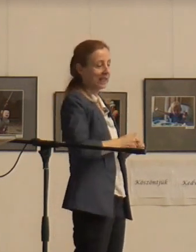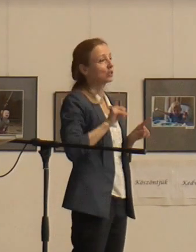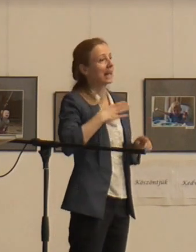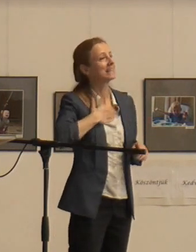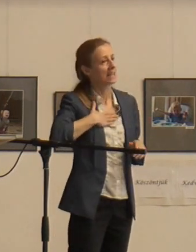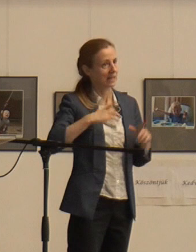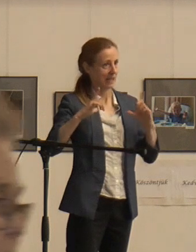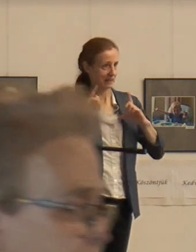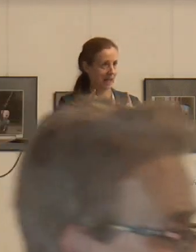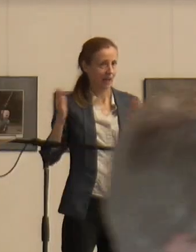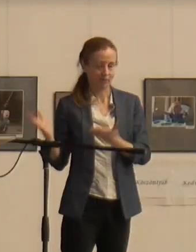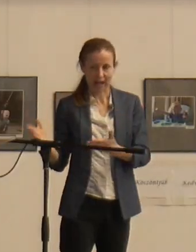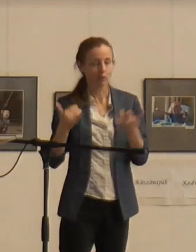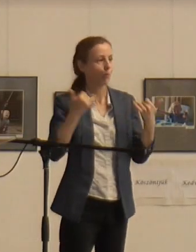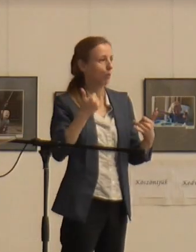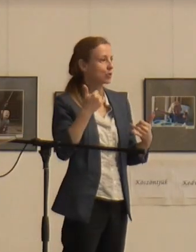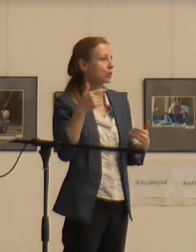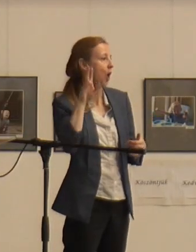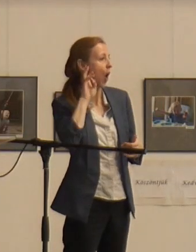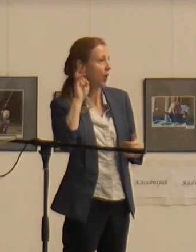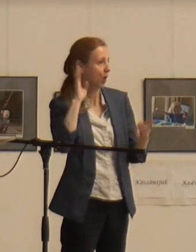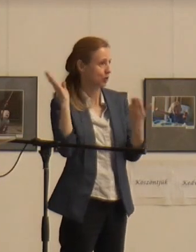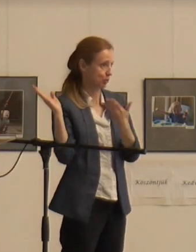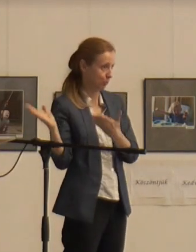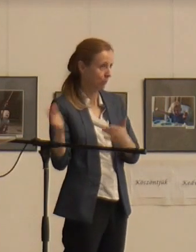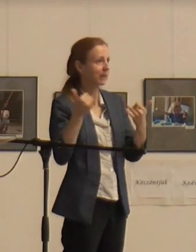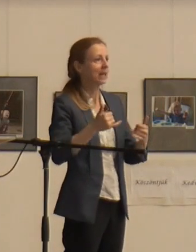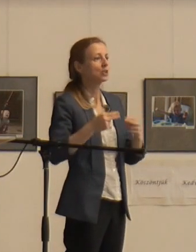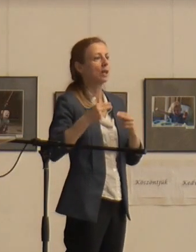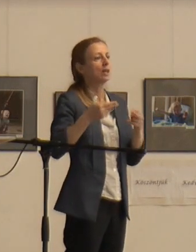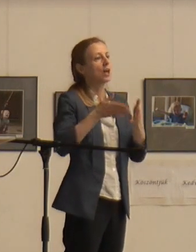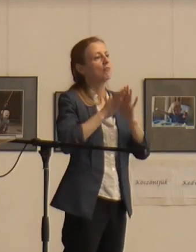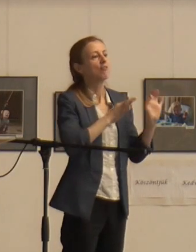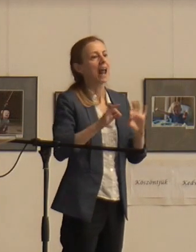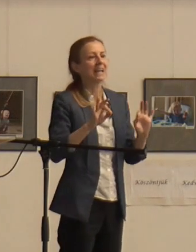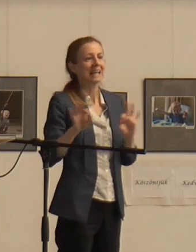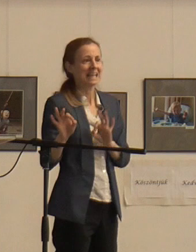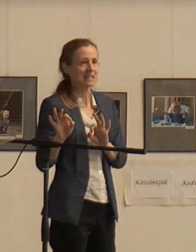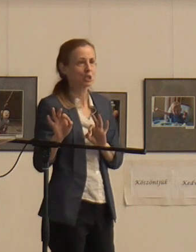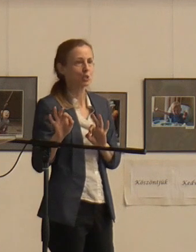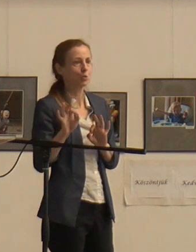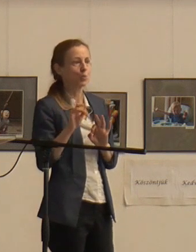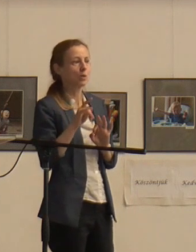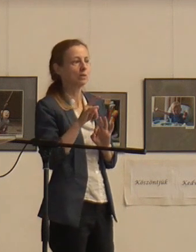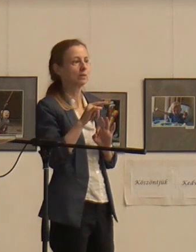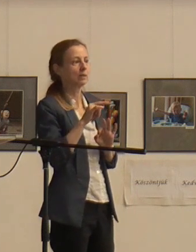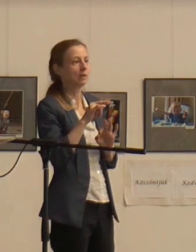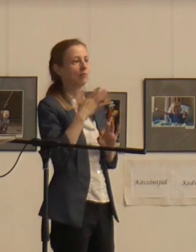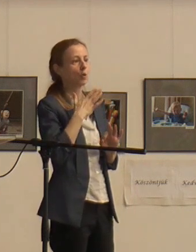szeretettel várjuk. Tehát hallgassuk meg őt, és felkészül Boros Lajosné.